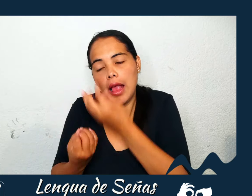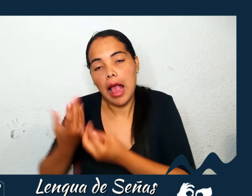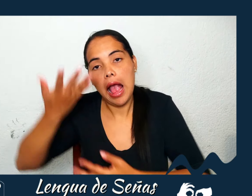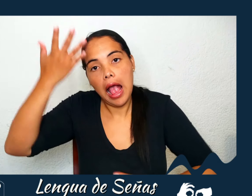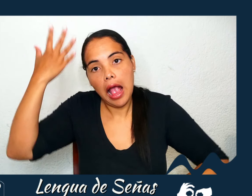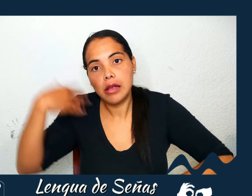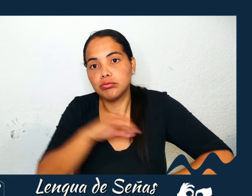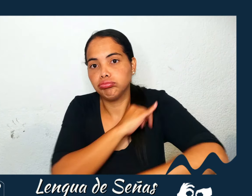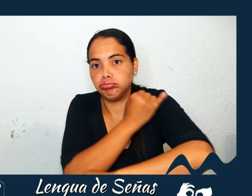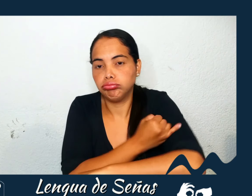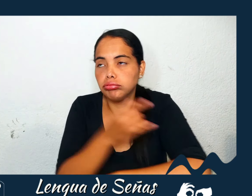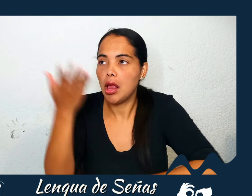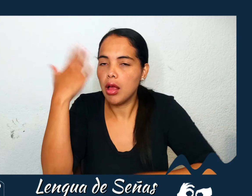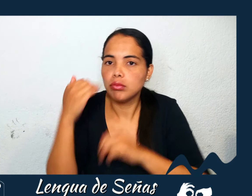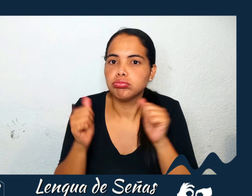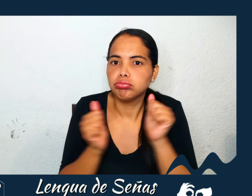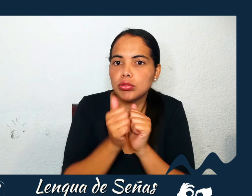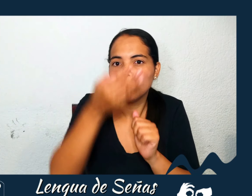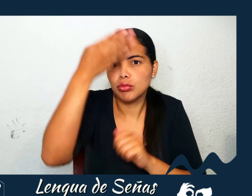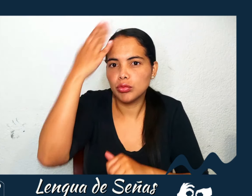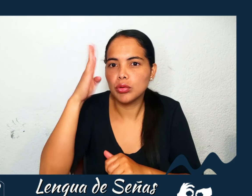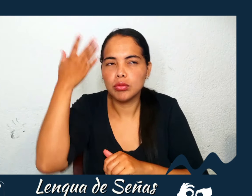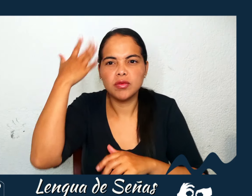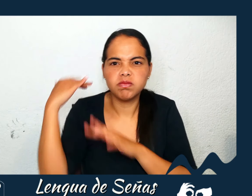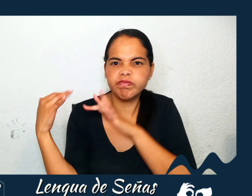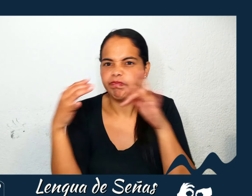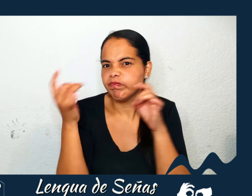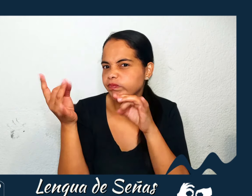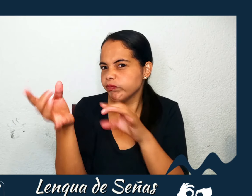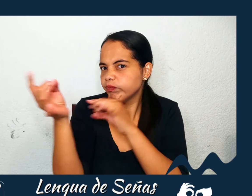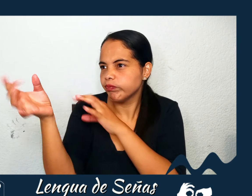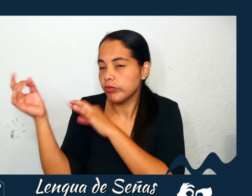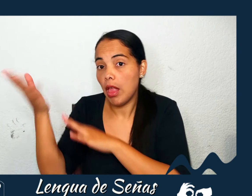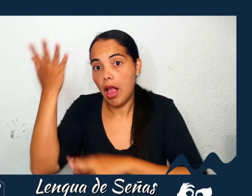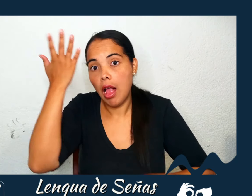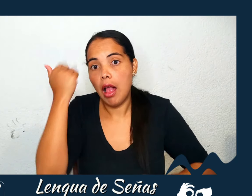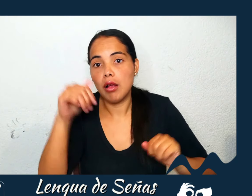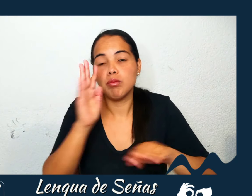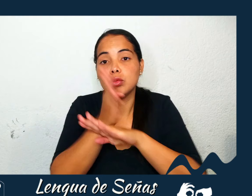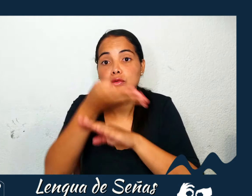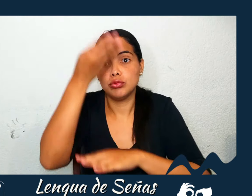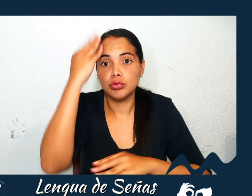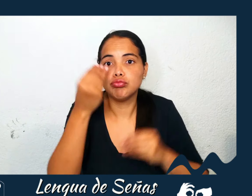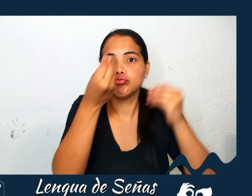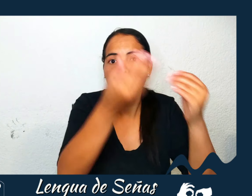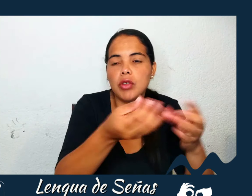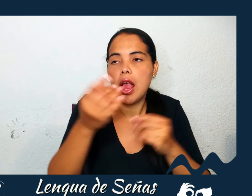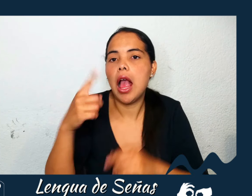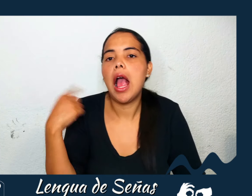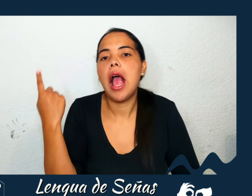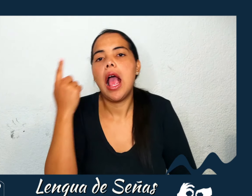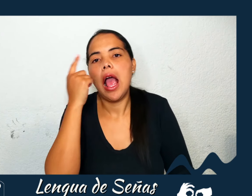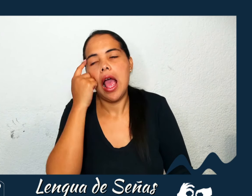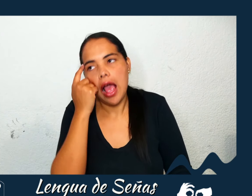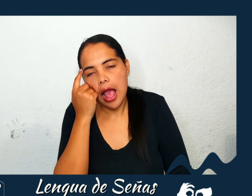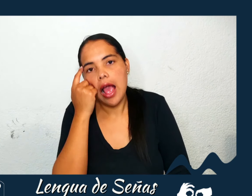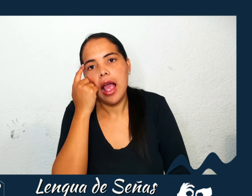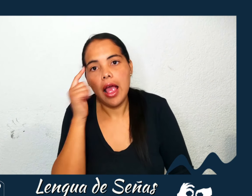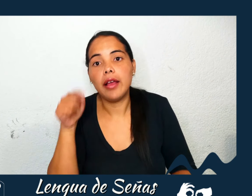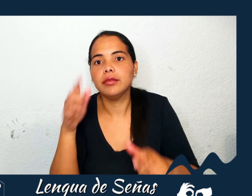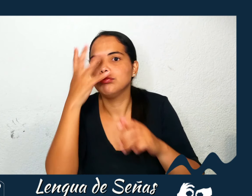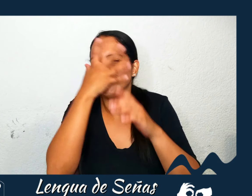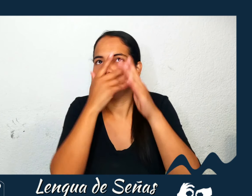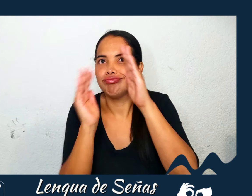esa manera mantener presente de que hay una relación íntima y estrecha que los mantiene juntos. Todos son hijos